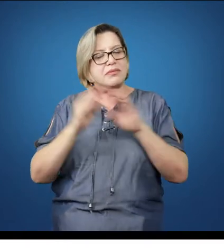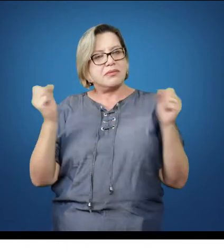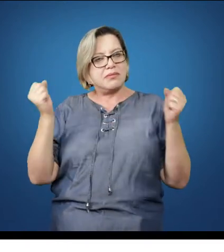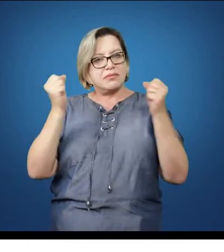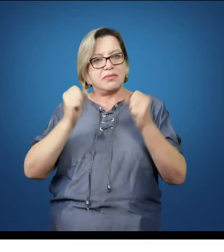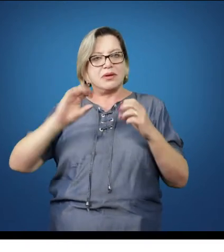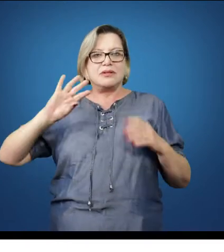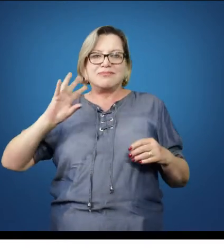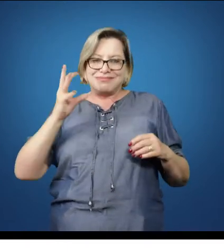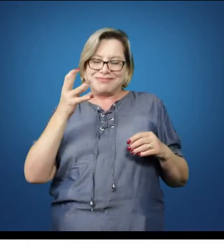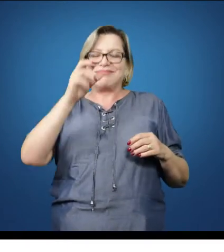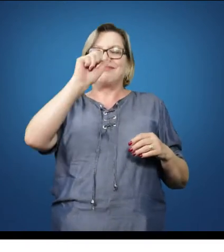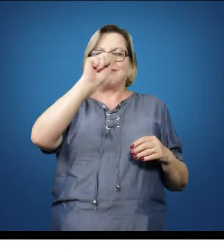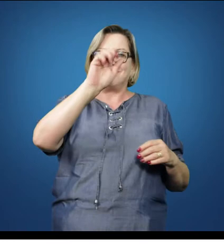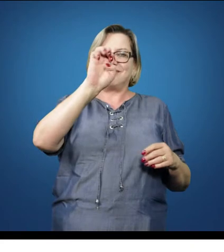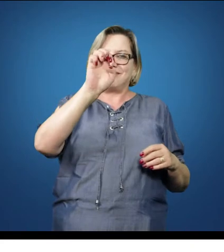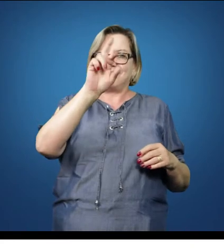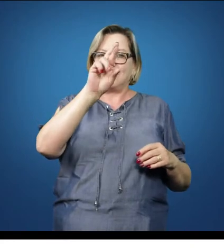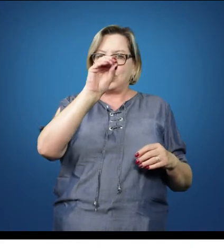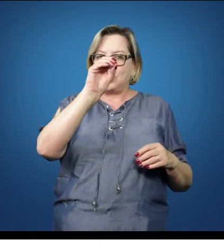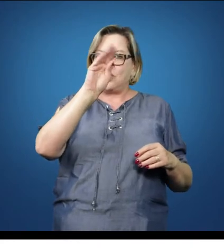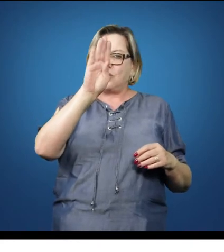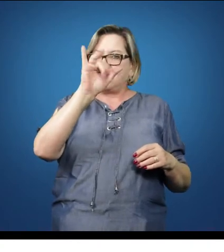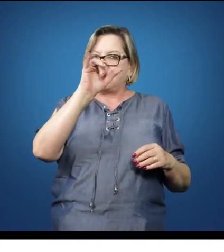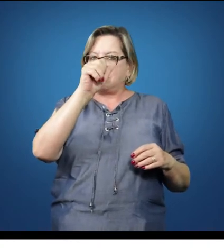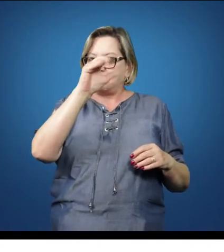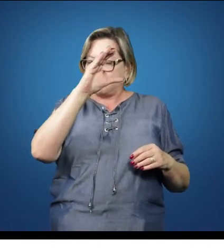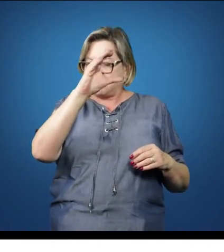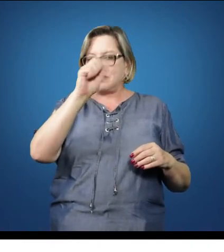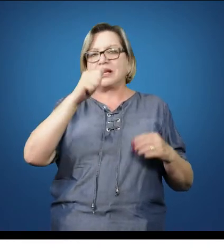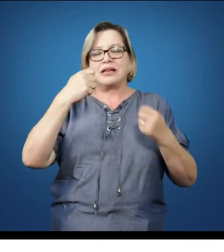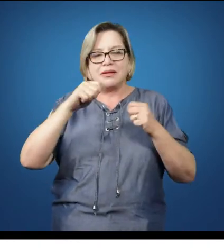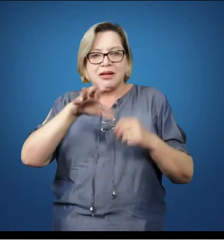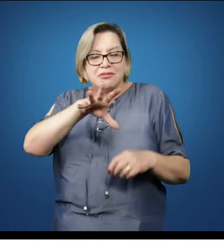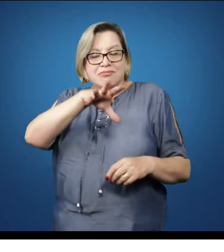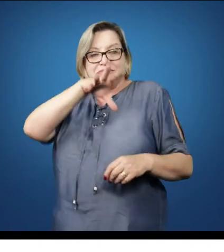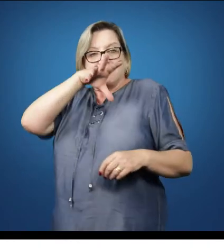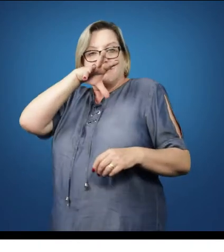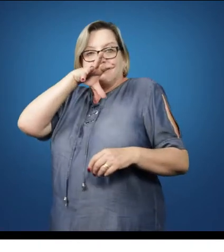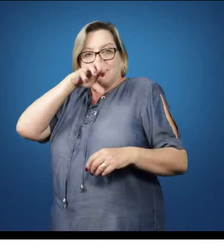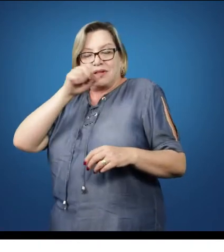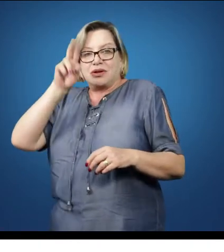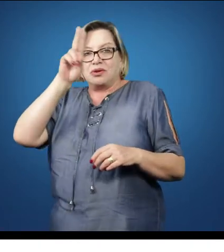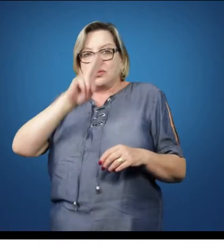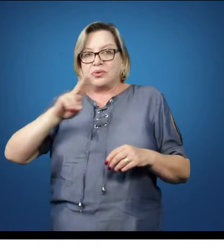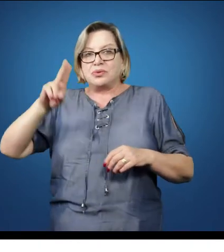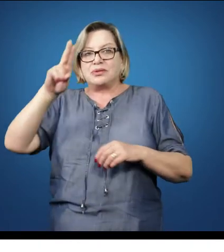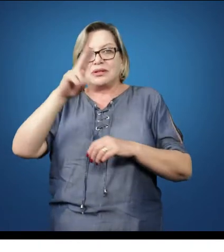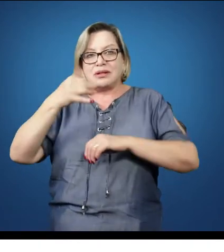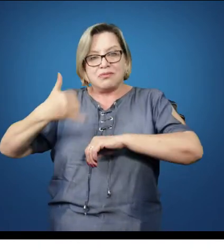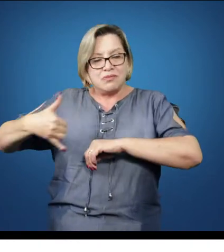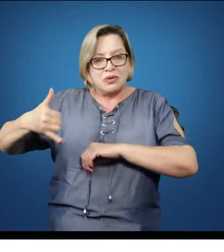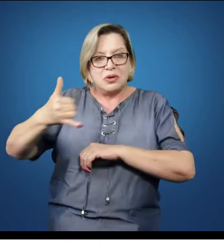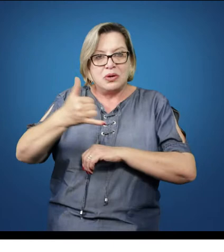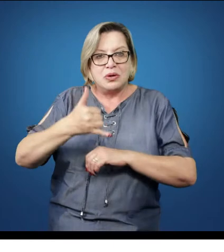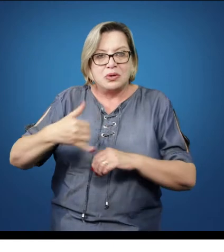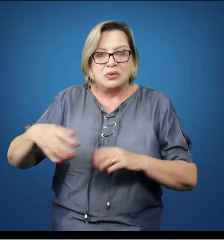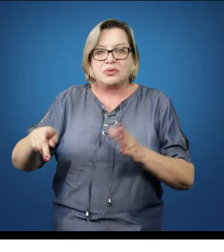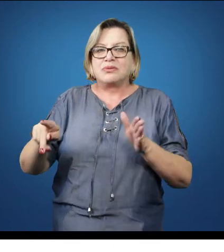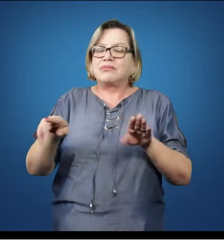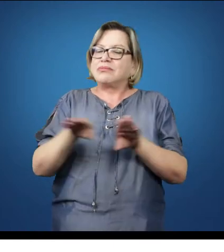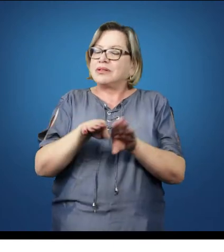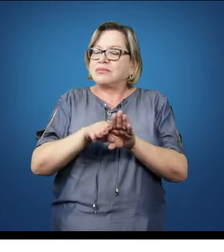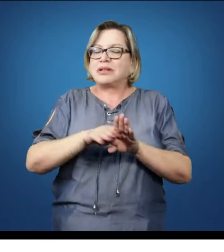forma aeróbica quando nós precisamos do oxigênio e utilizamos as gorduras acho ácidos graxos livres